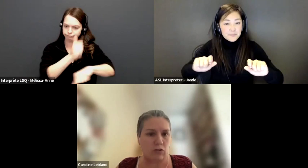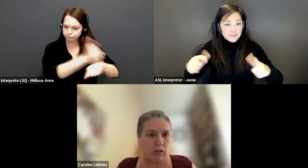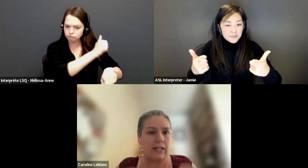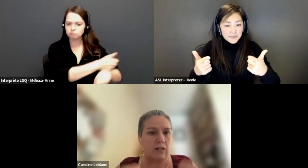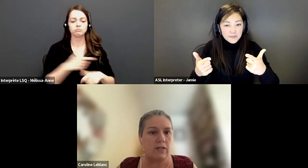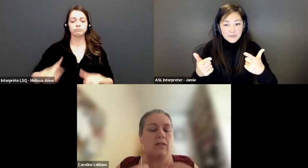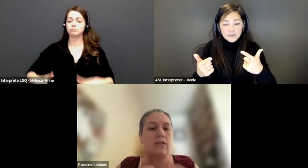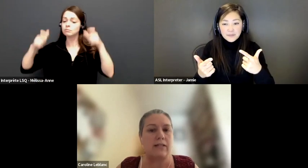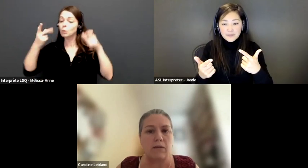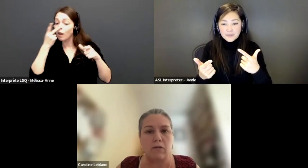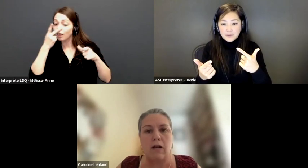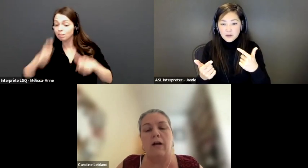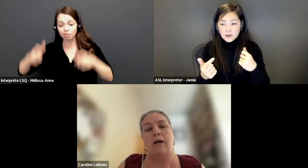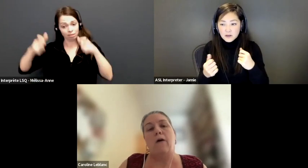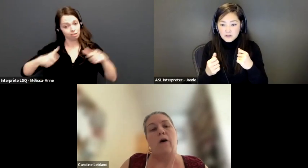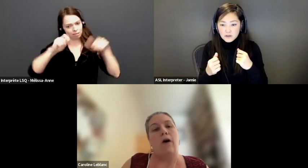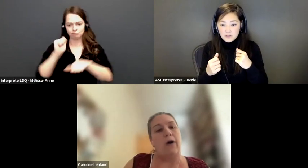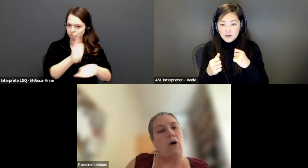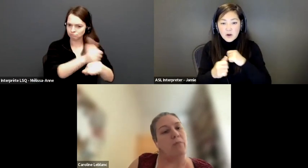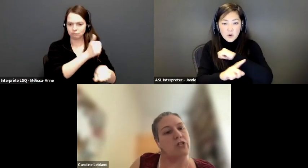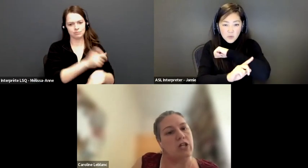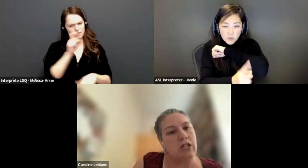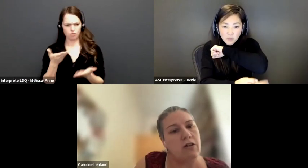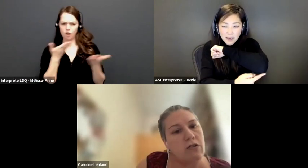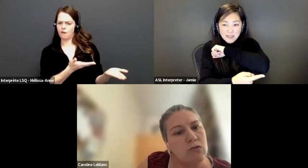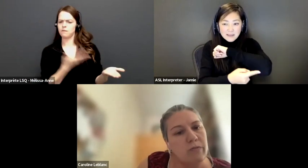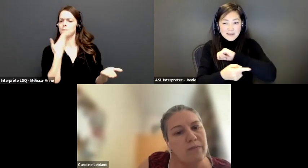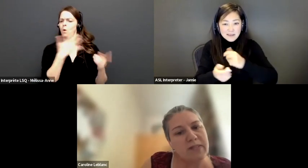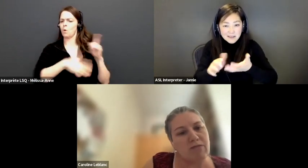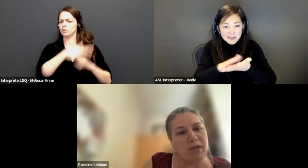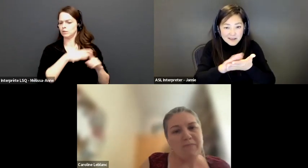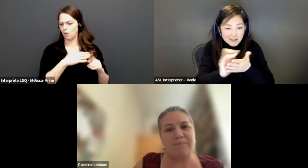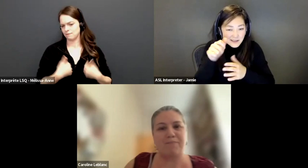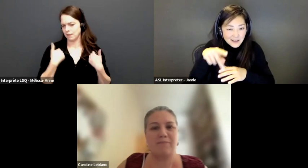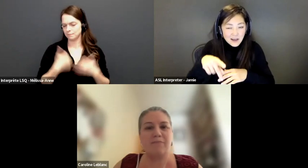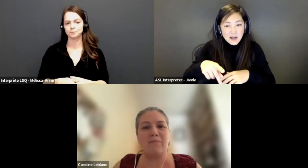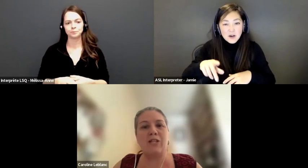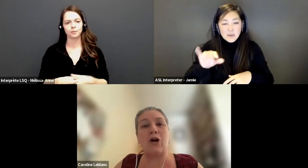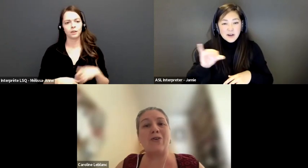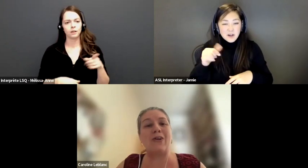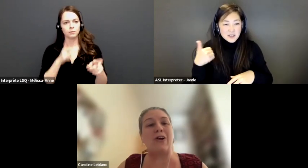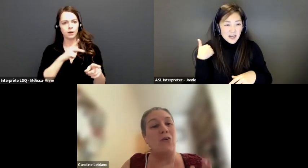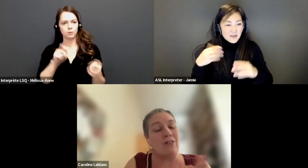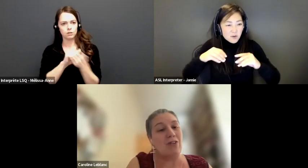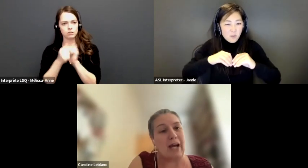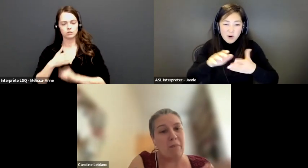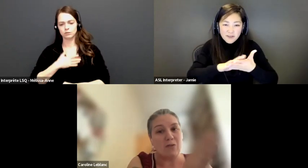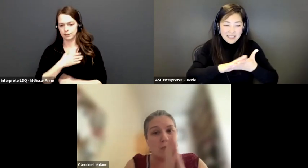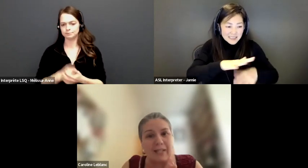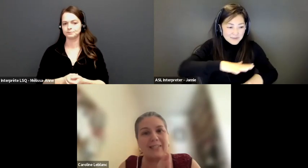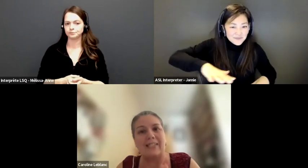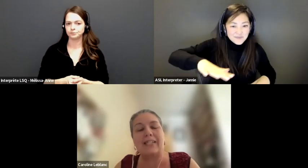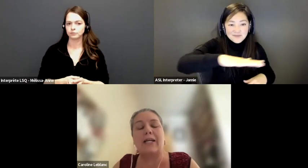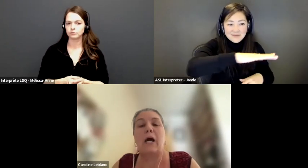pour assurer des conditions décentes. On peut changer, s'il vous plaît. Donc, au niveau de la